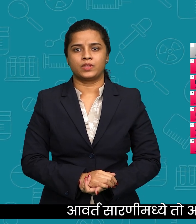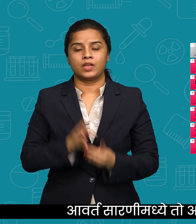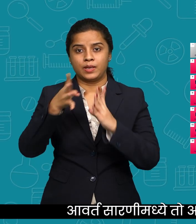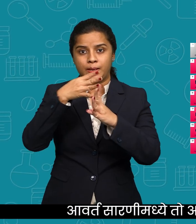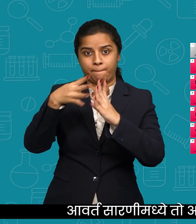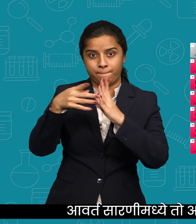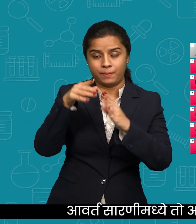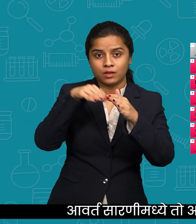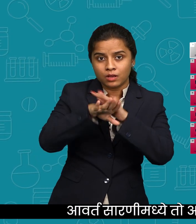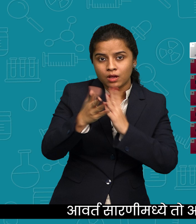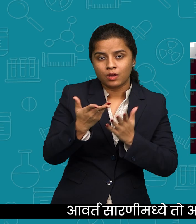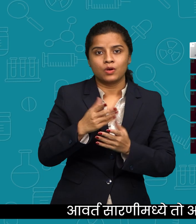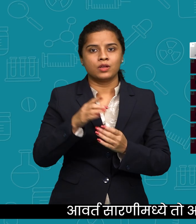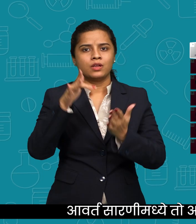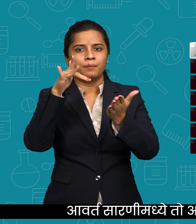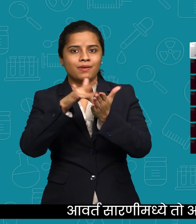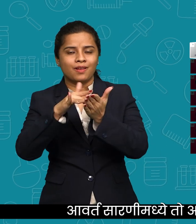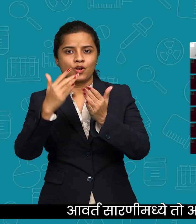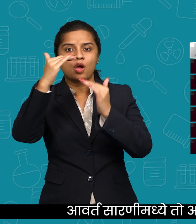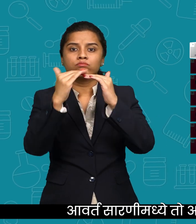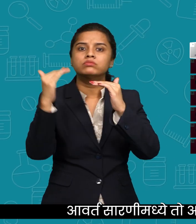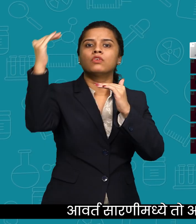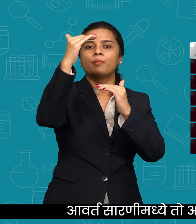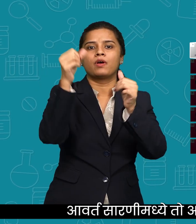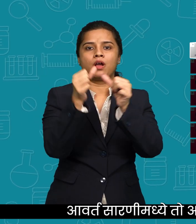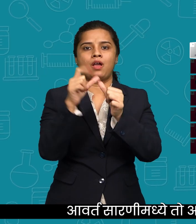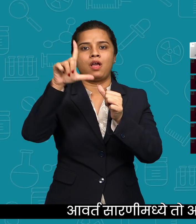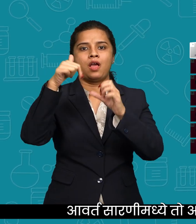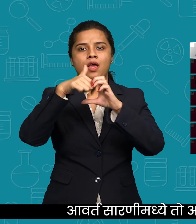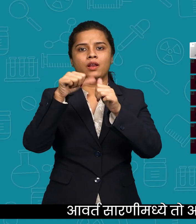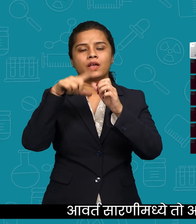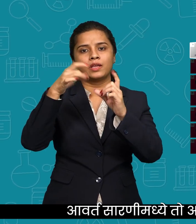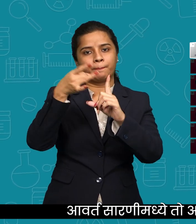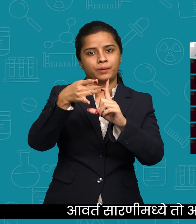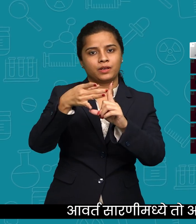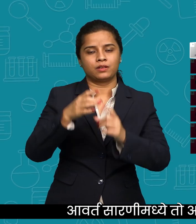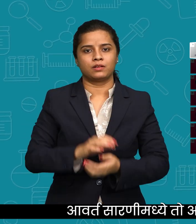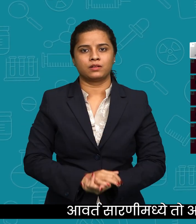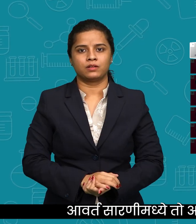आवर्त सारणीमध्ये तो अल्कली धातूंच्या शीर्षस्थानी ठेवलेला आहे.